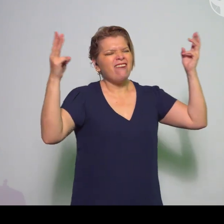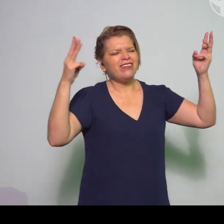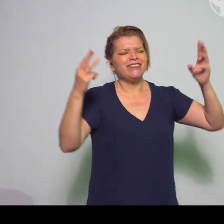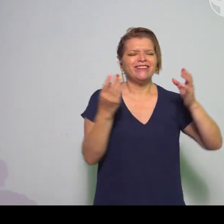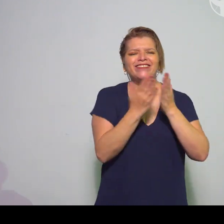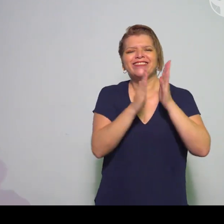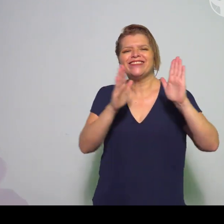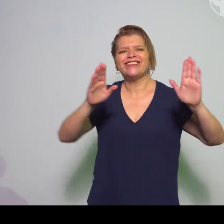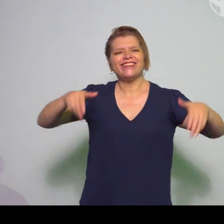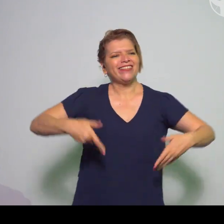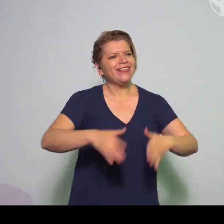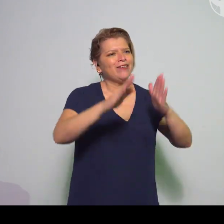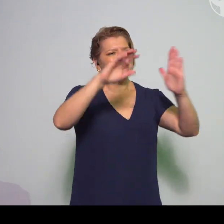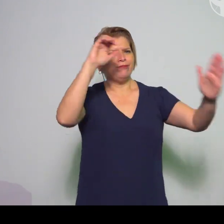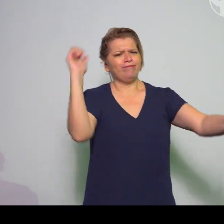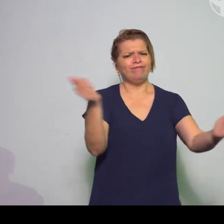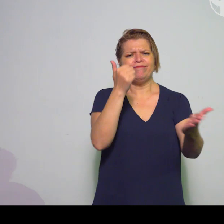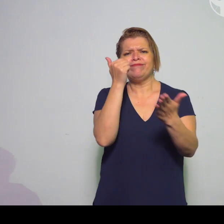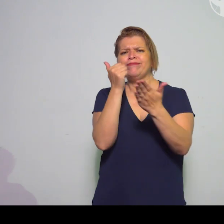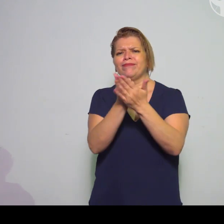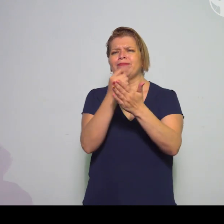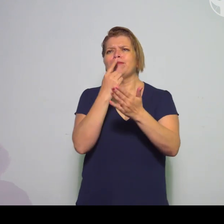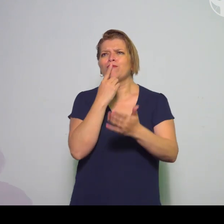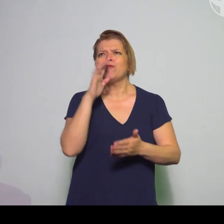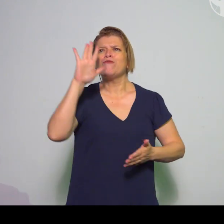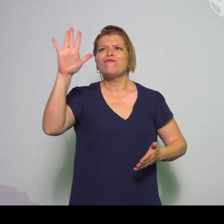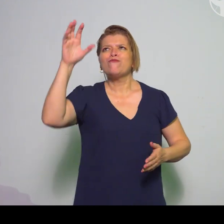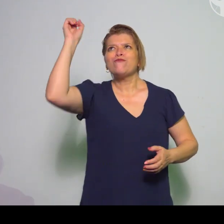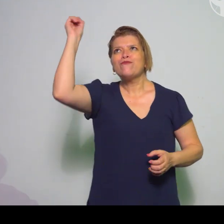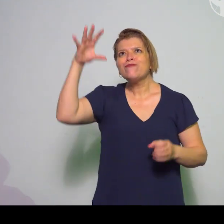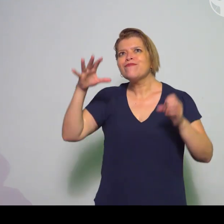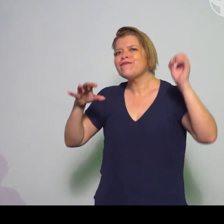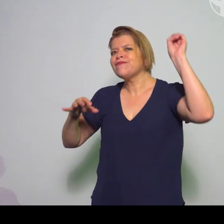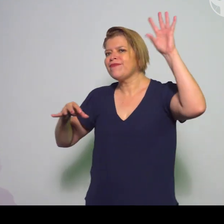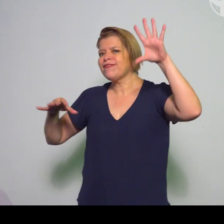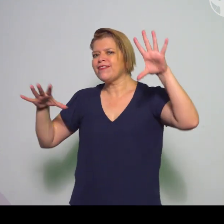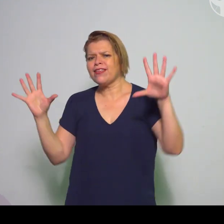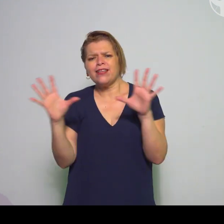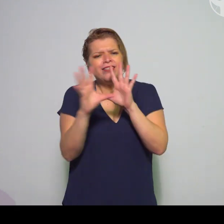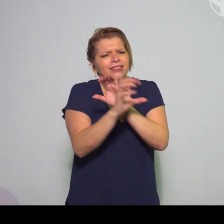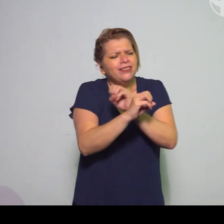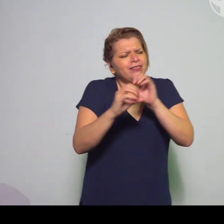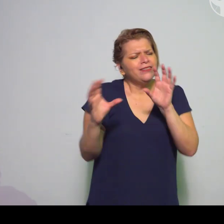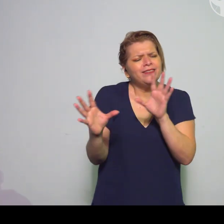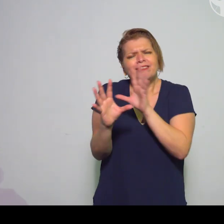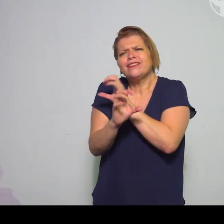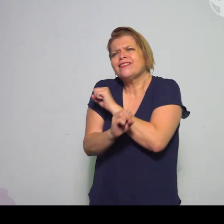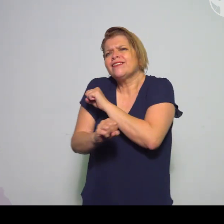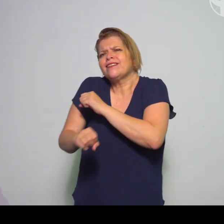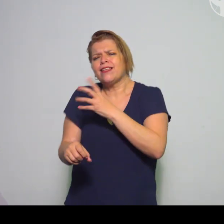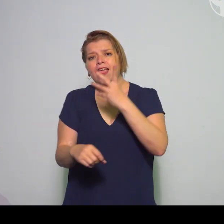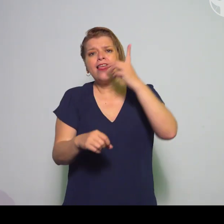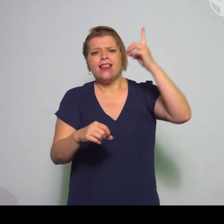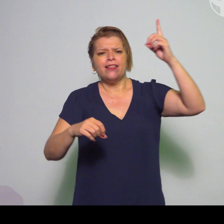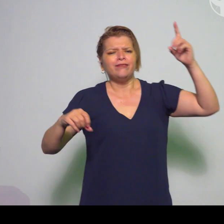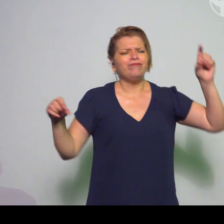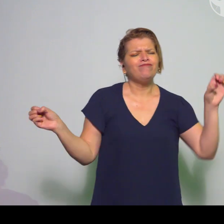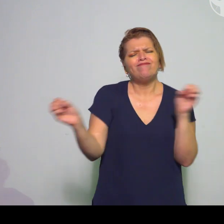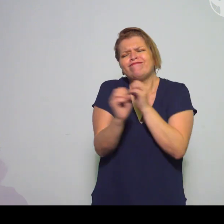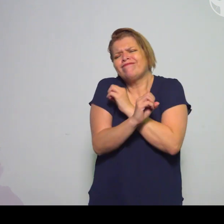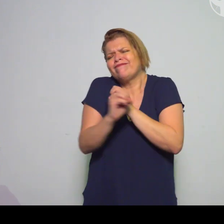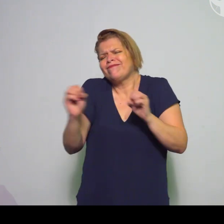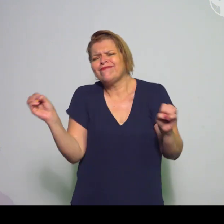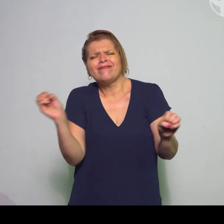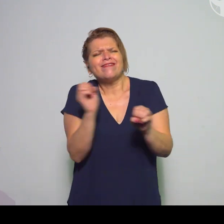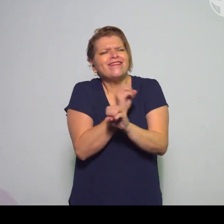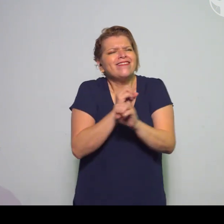milagroso, abres camino, cumples promesas, luz en tinieblas, mi Dios,